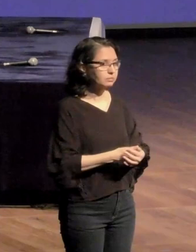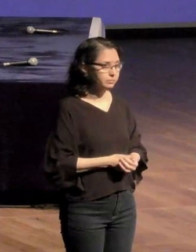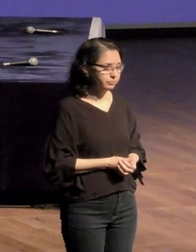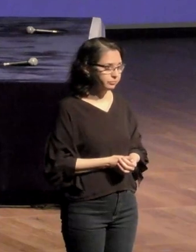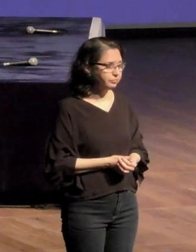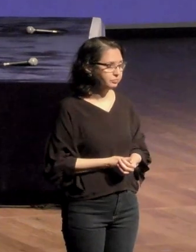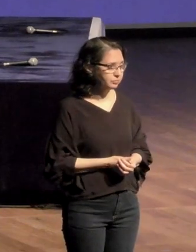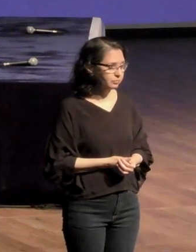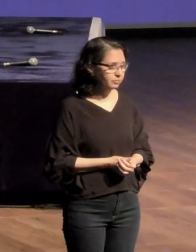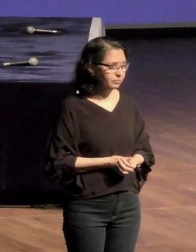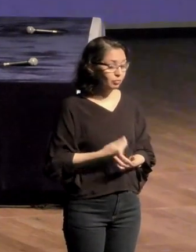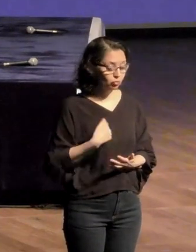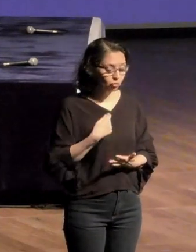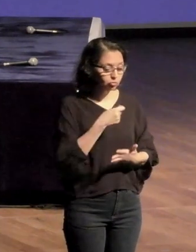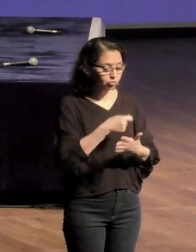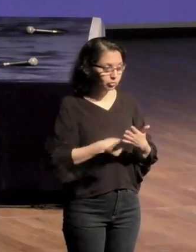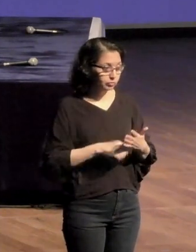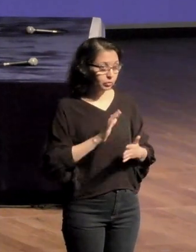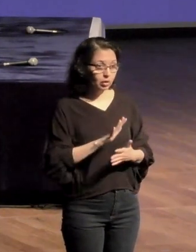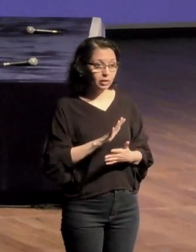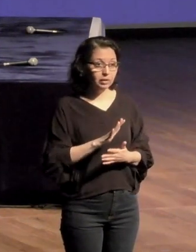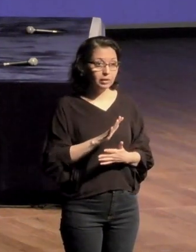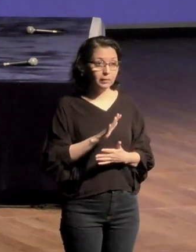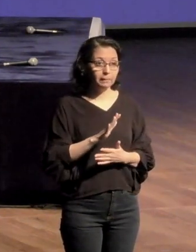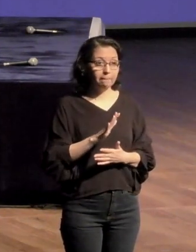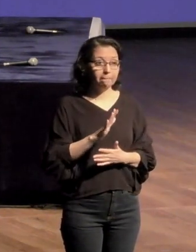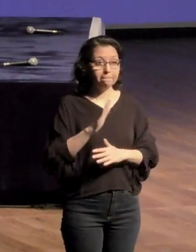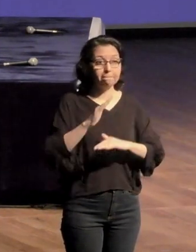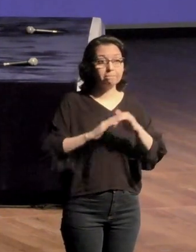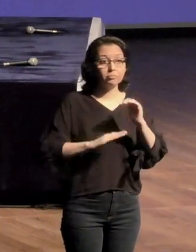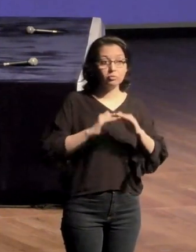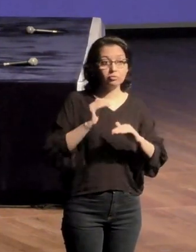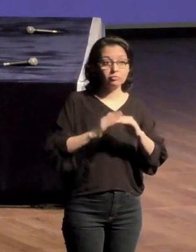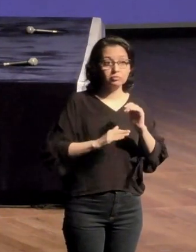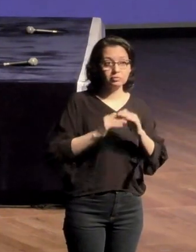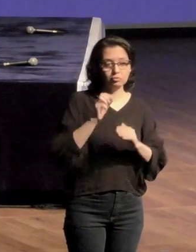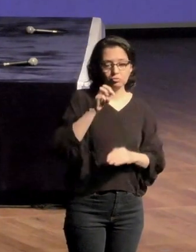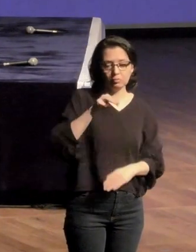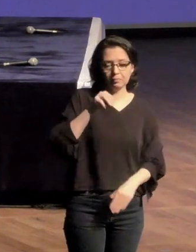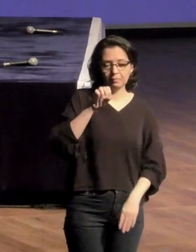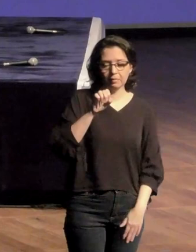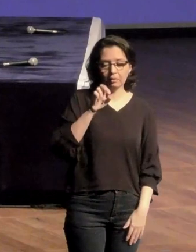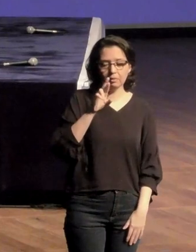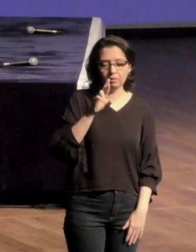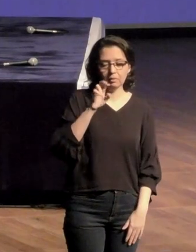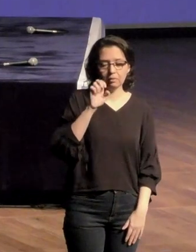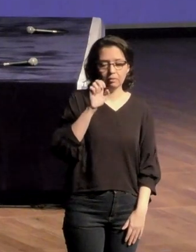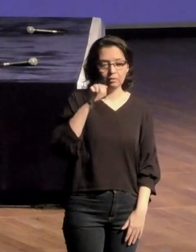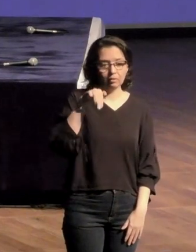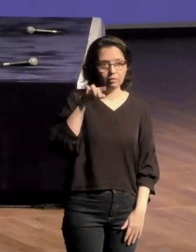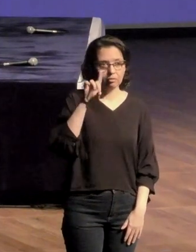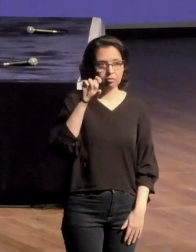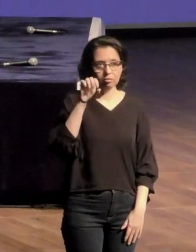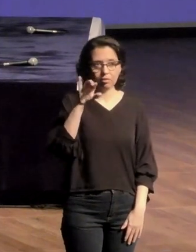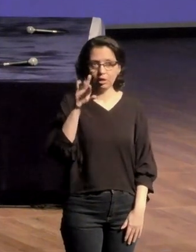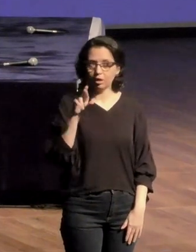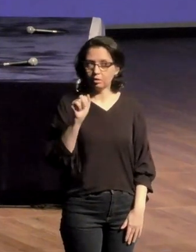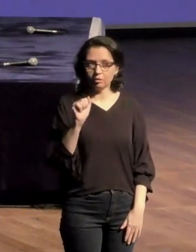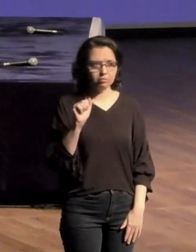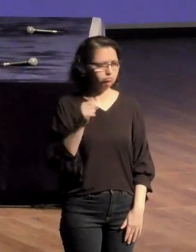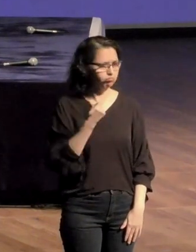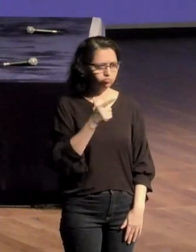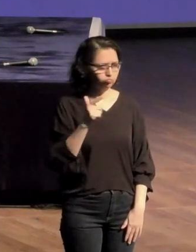então a profissão de merendeira não existe mais existe da cozinheira escolar né que é reconhecida